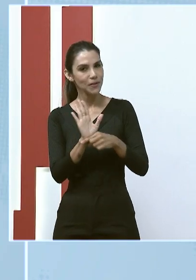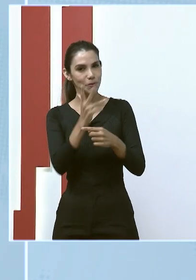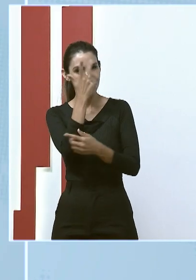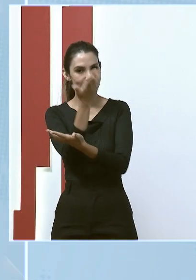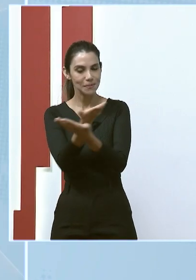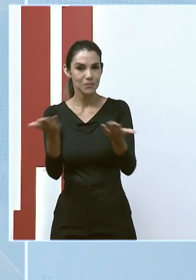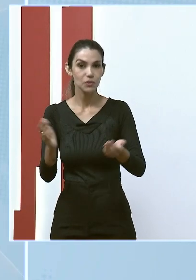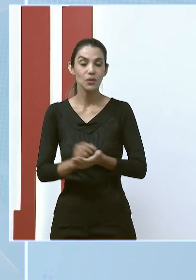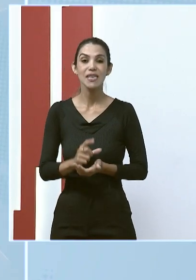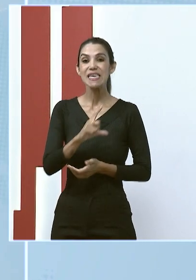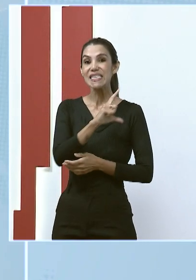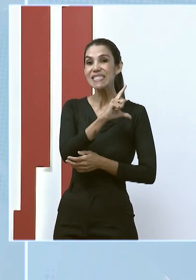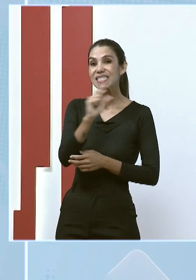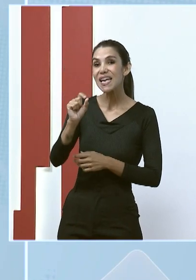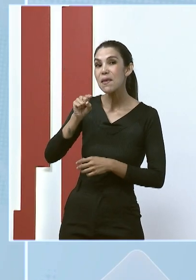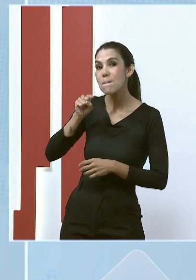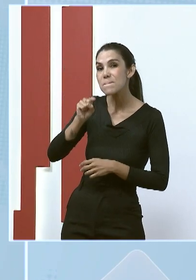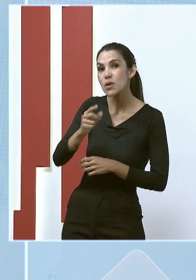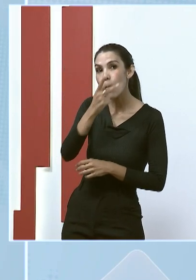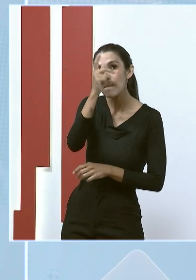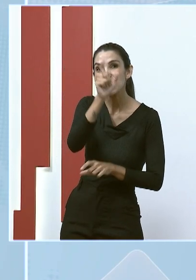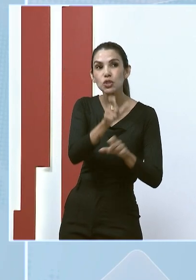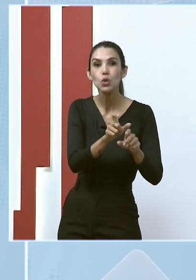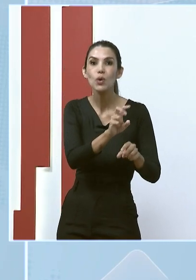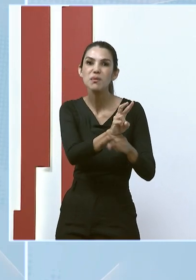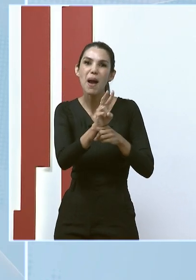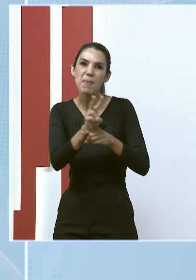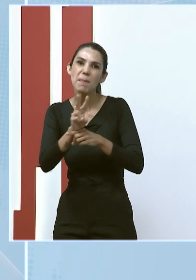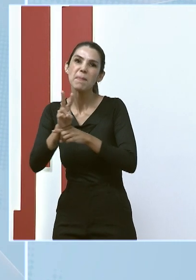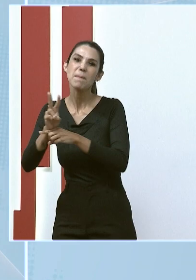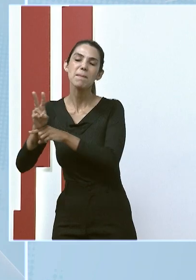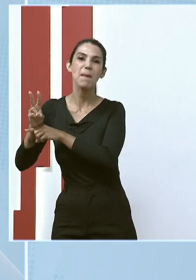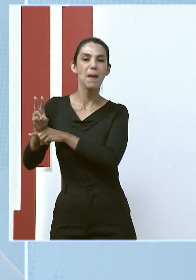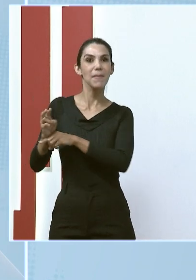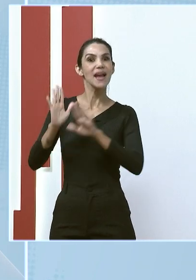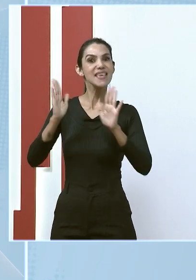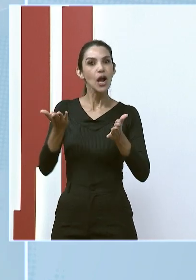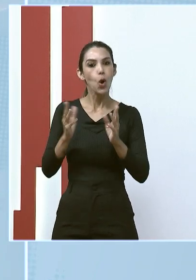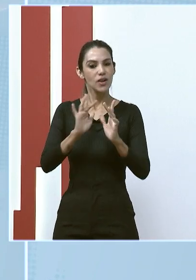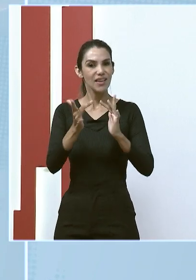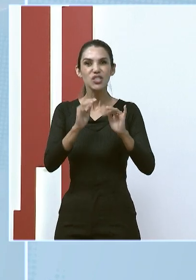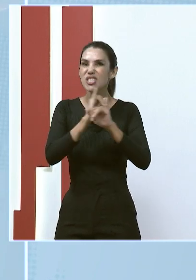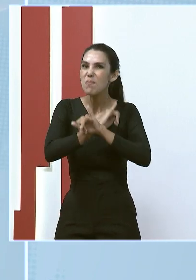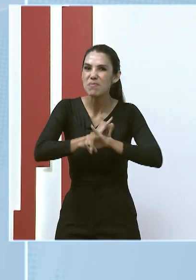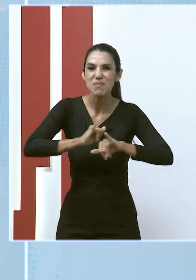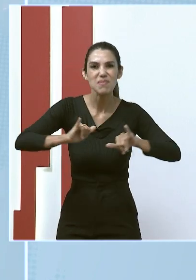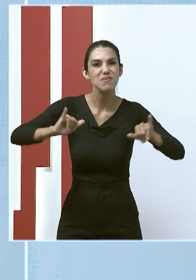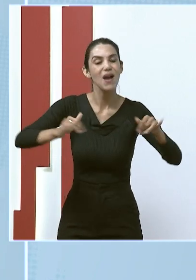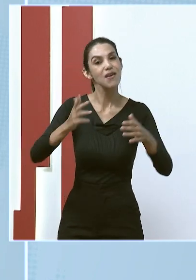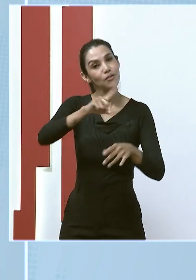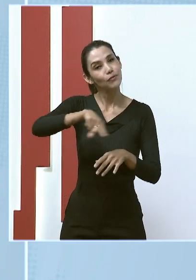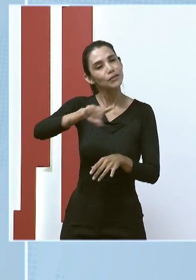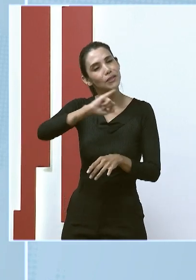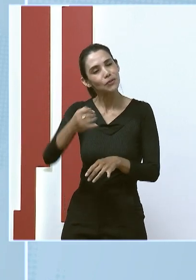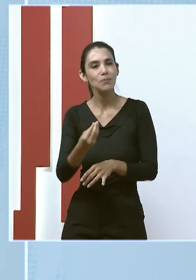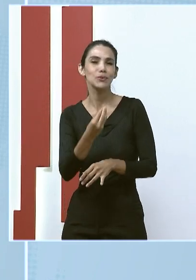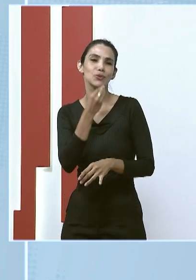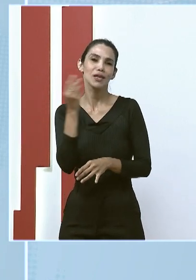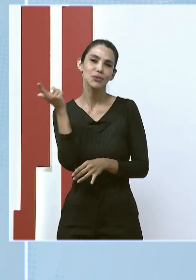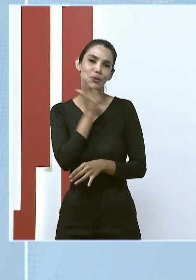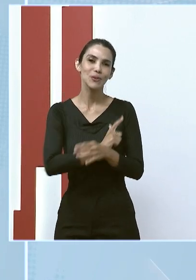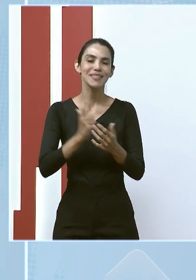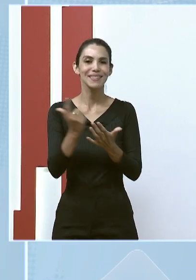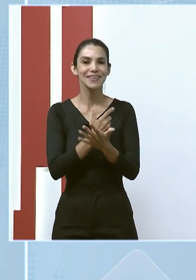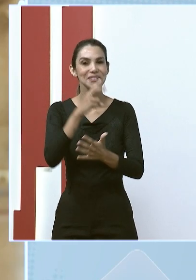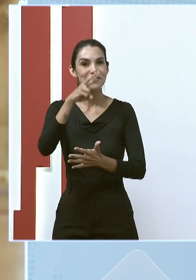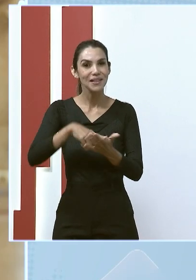mil empréstimos em uma semana viraram assunto nas redes sociais. E essa nova oportunidade de acessar esses livros digitais acaba chamando a atenção do